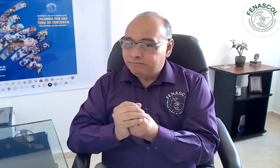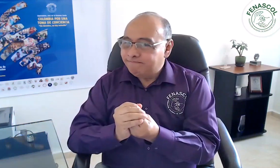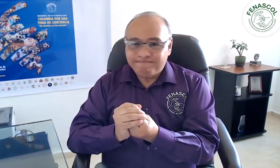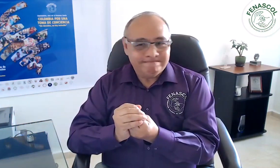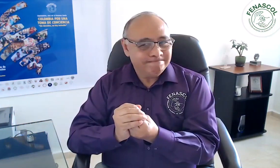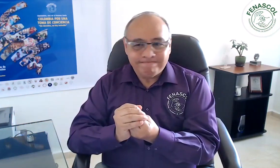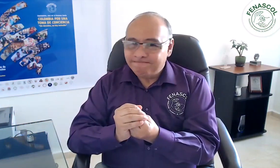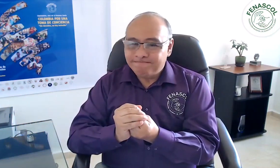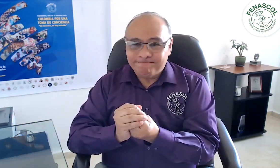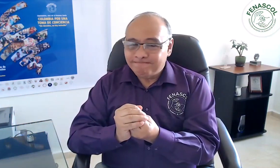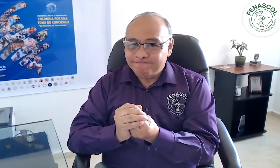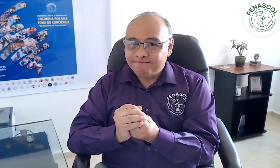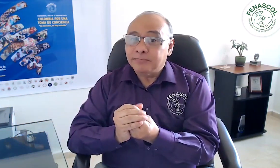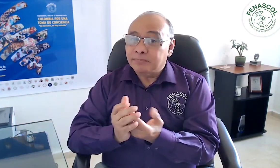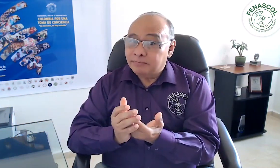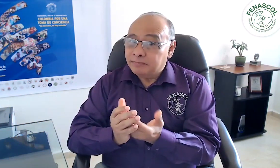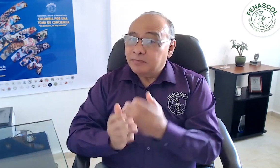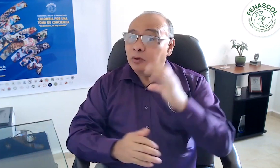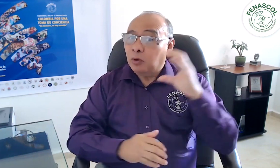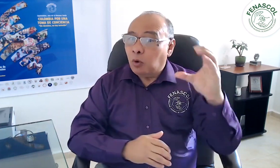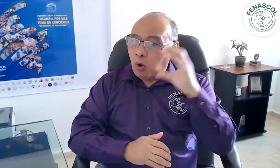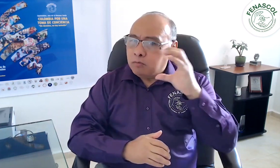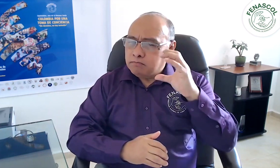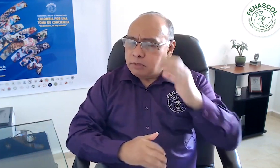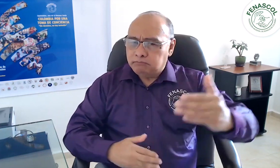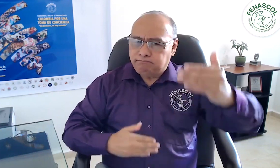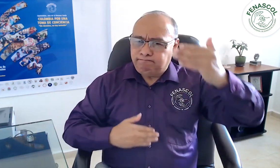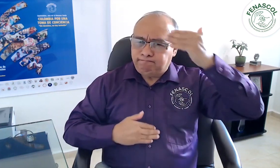Colombia por una toma de conciencia. Sin derechos no hay inclusión.